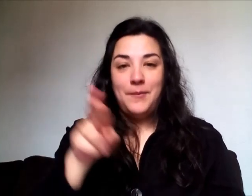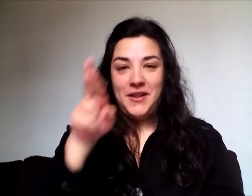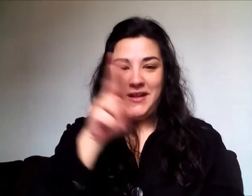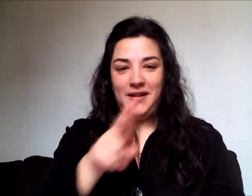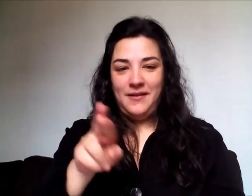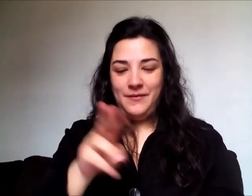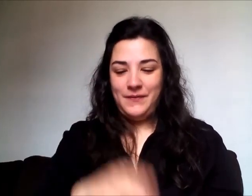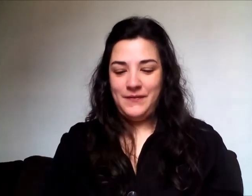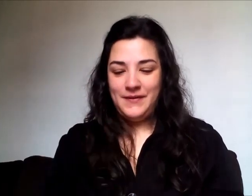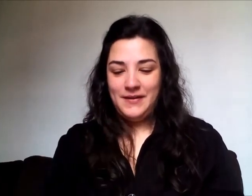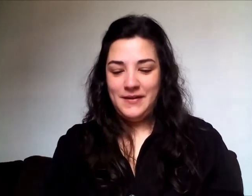Repetir.